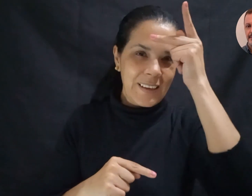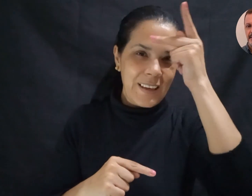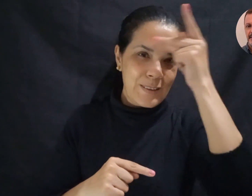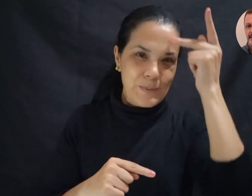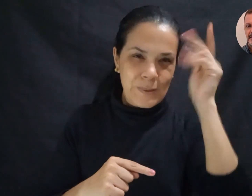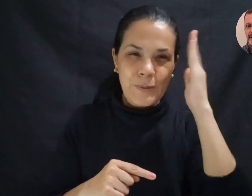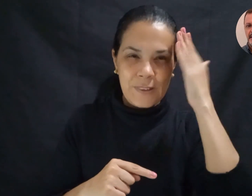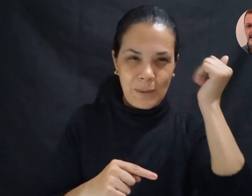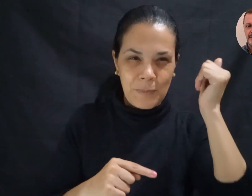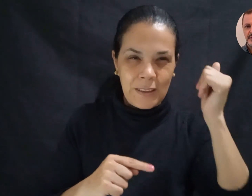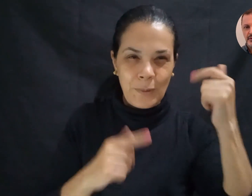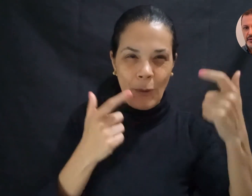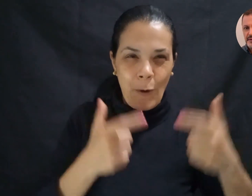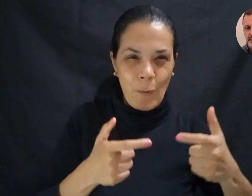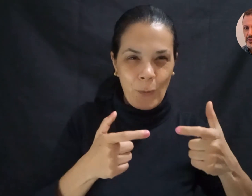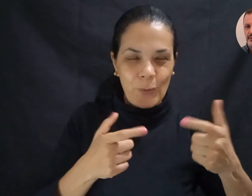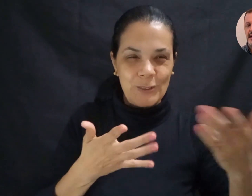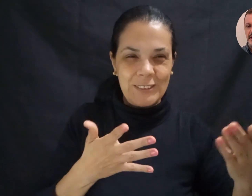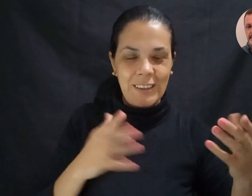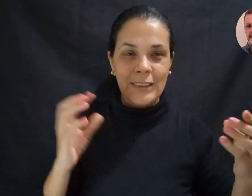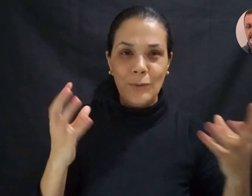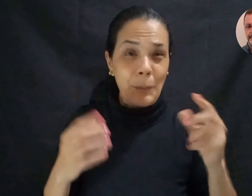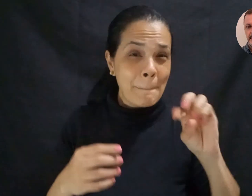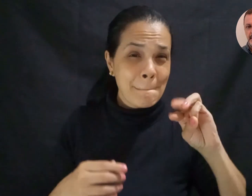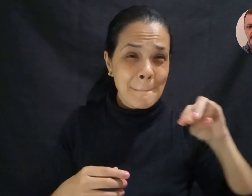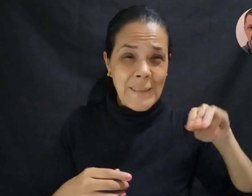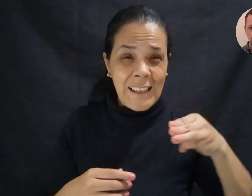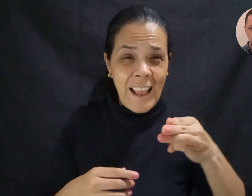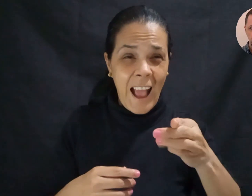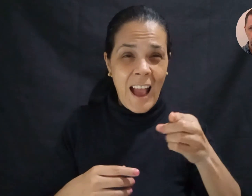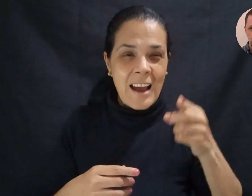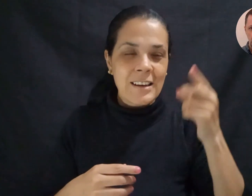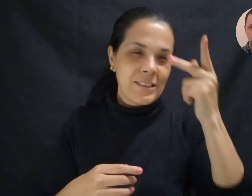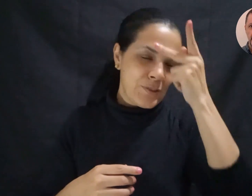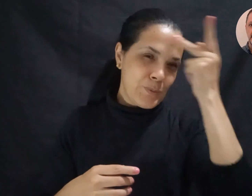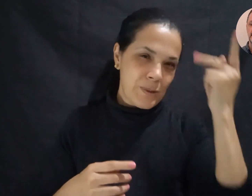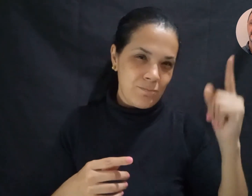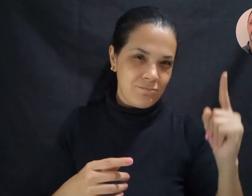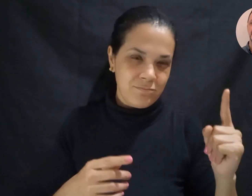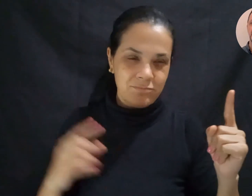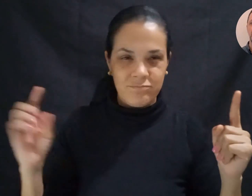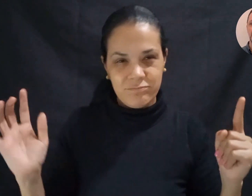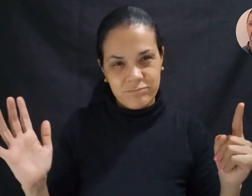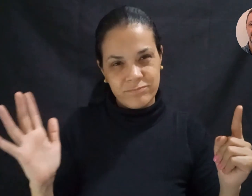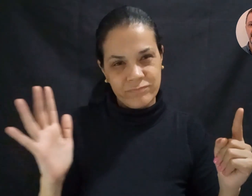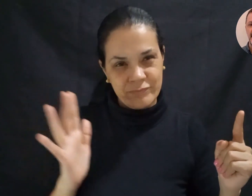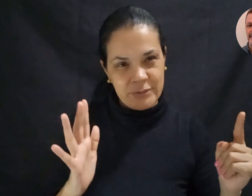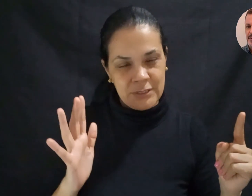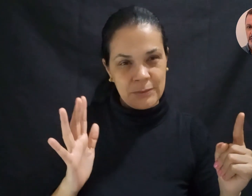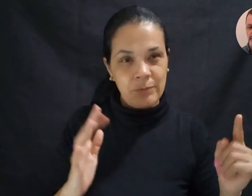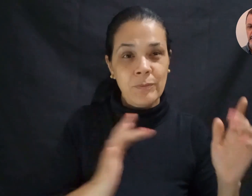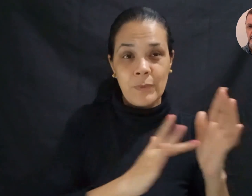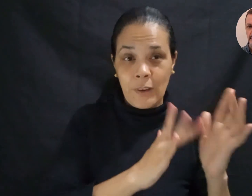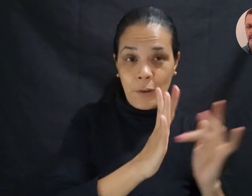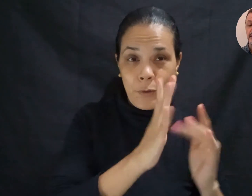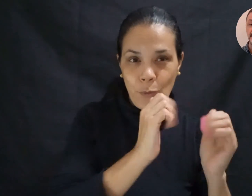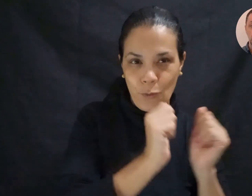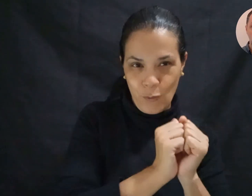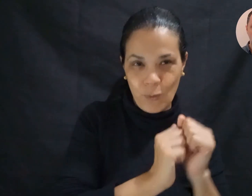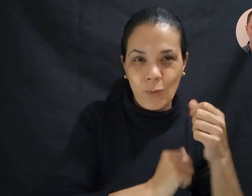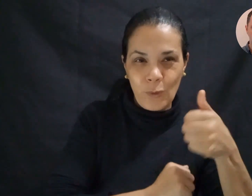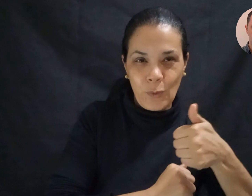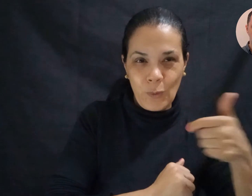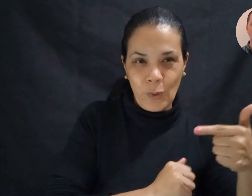dele. E as pessoas iam aos milhares. Jesus, acompanhado dos seus discípulos, falava para a multidão,